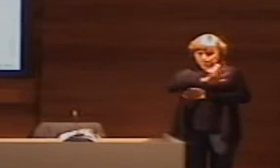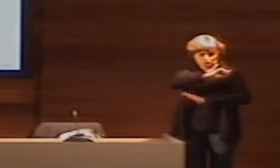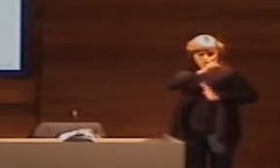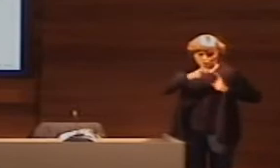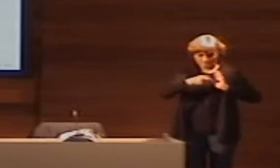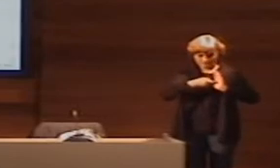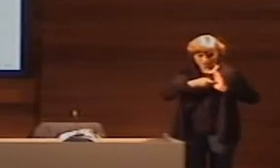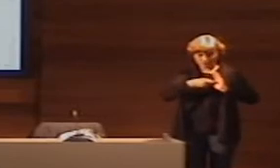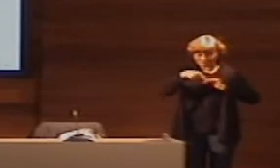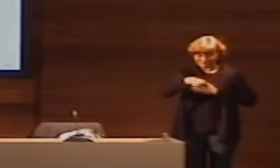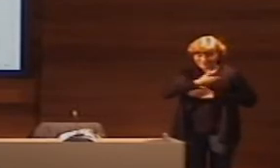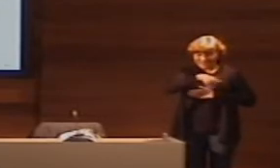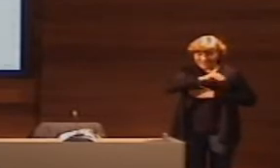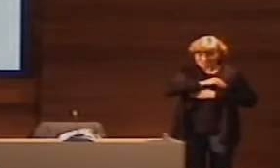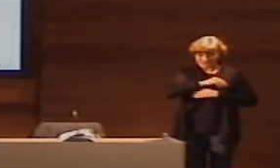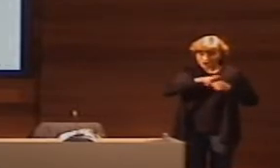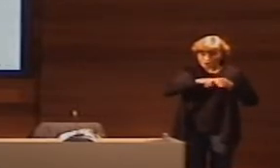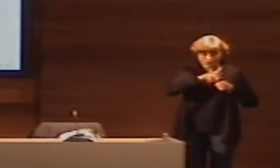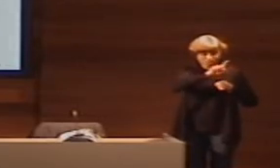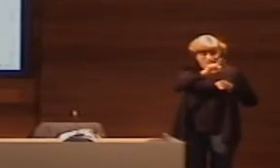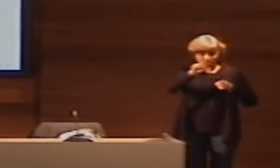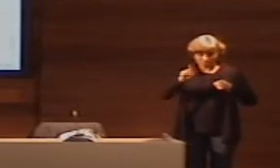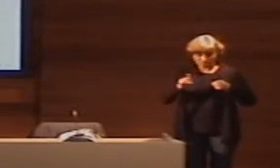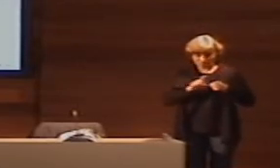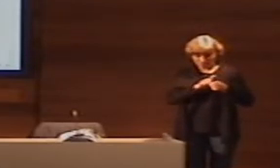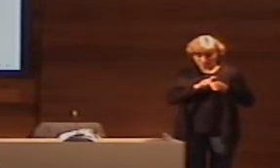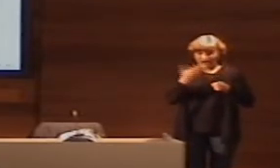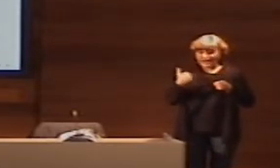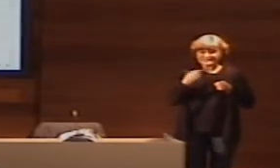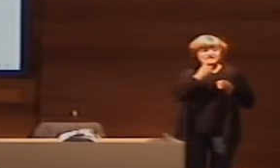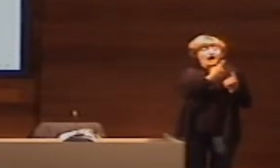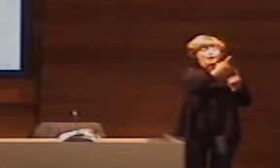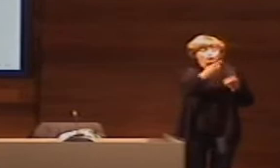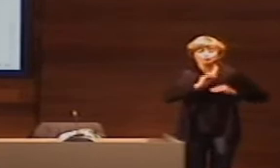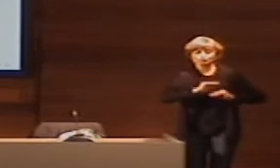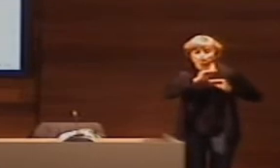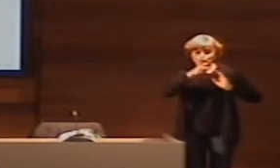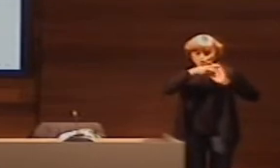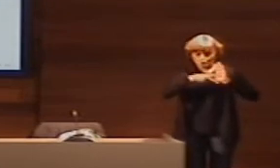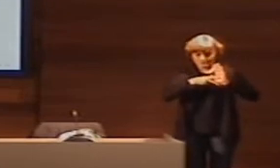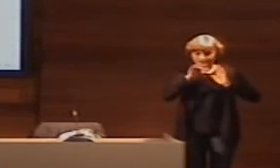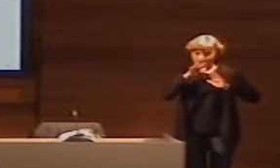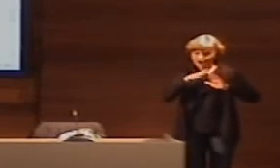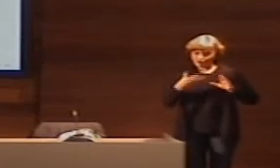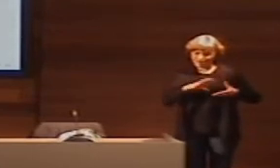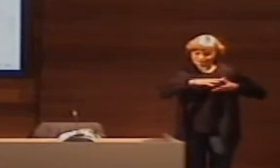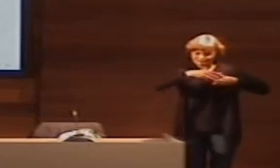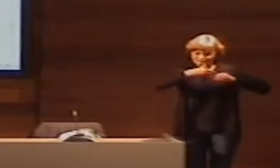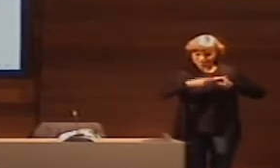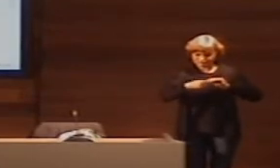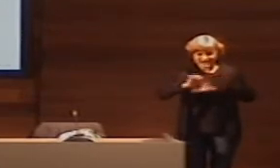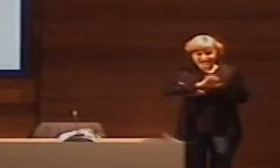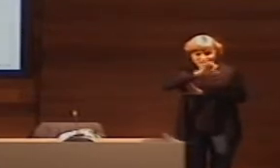residuos, no respondían si no alcanzaban estos objetivos. Esto con el PEMAR cambió, ¿no? Por